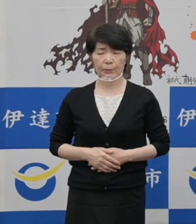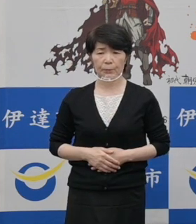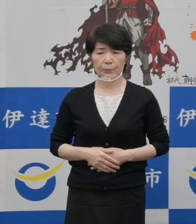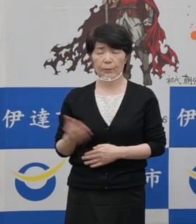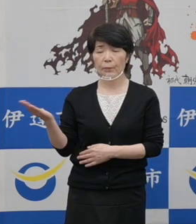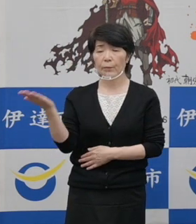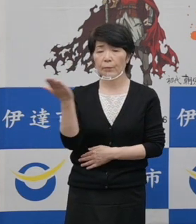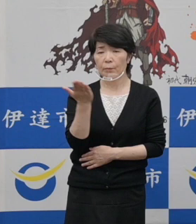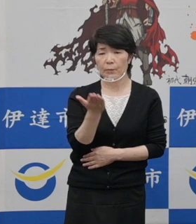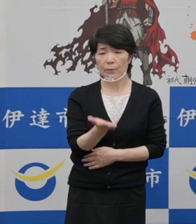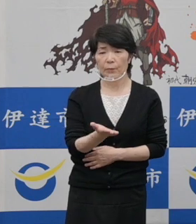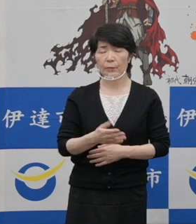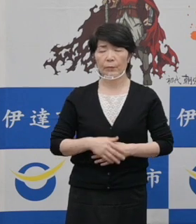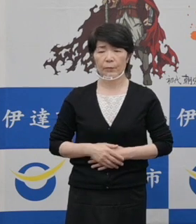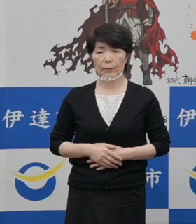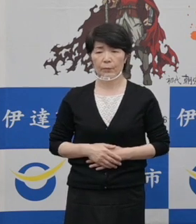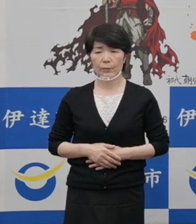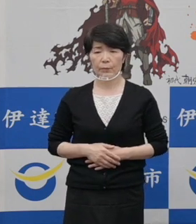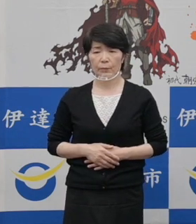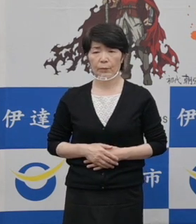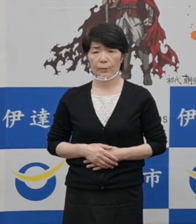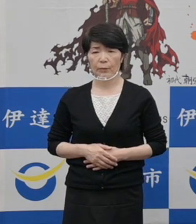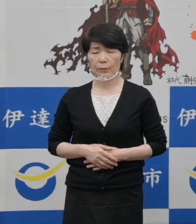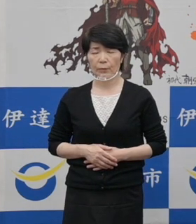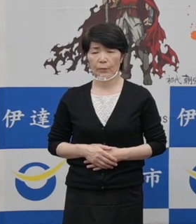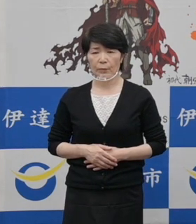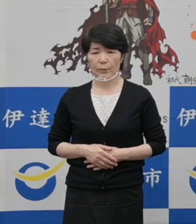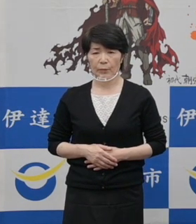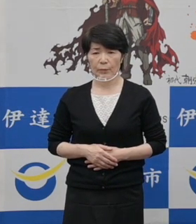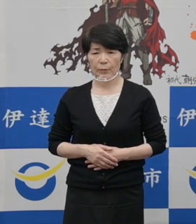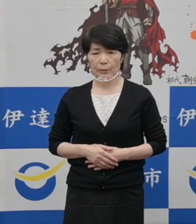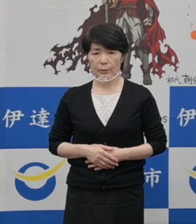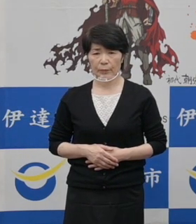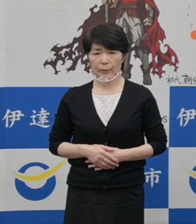続きまして、その下ですね、